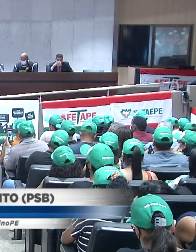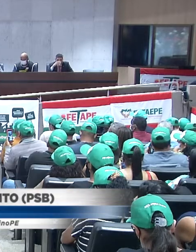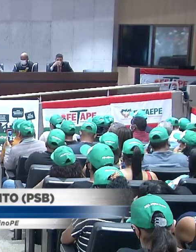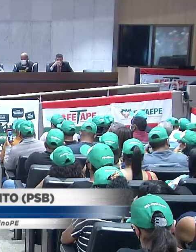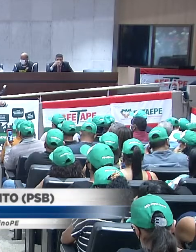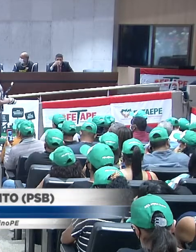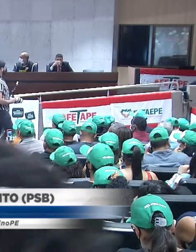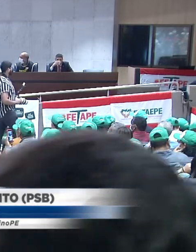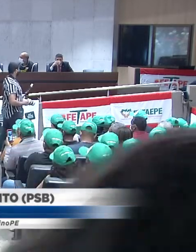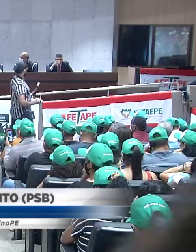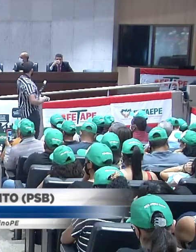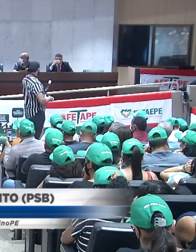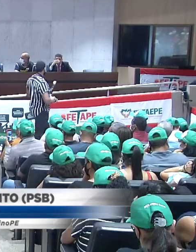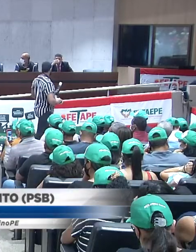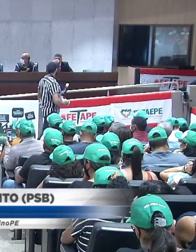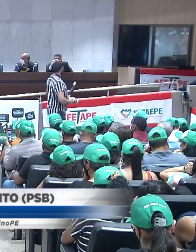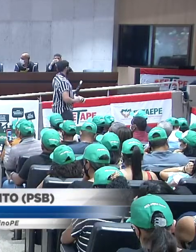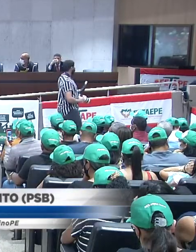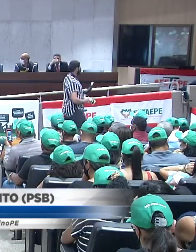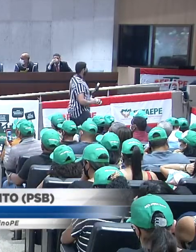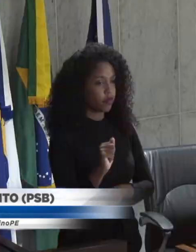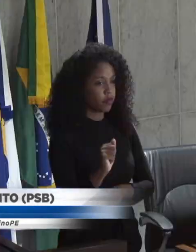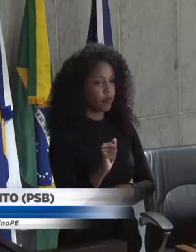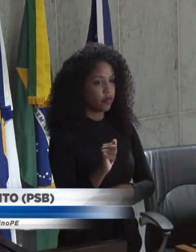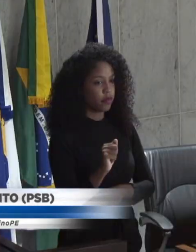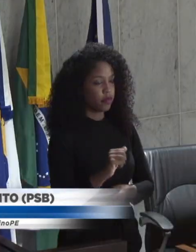Paulinho, né?